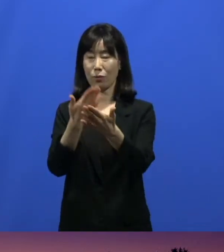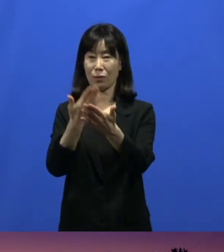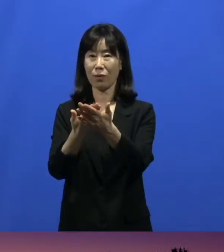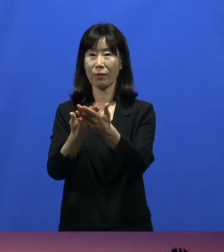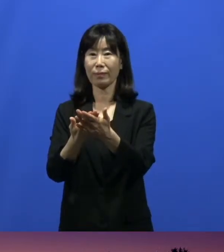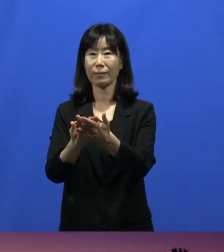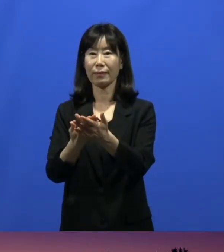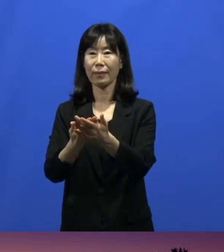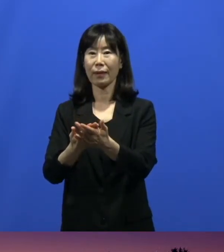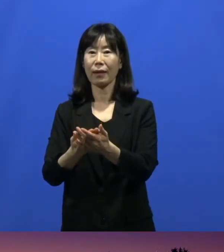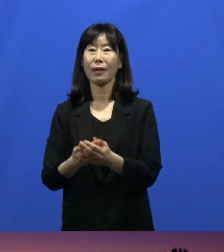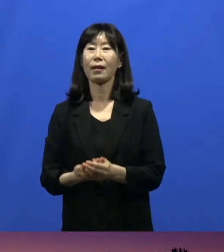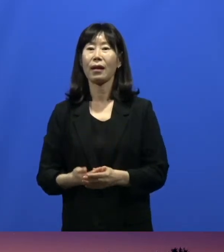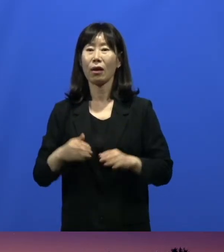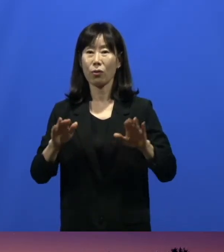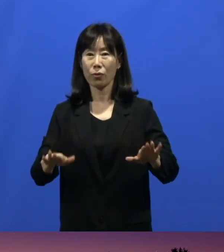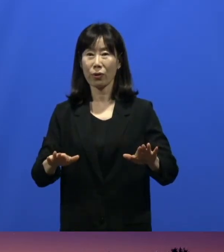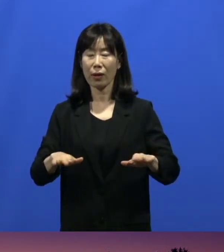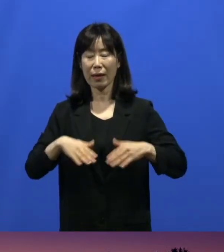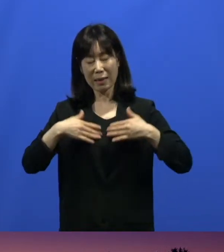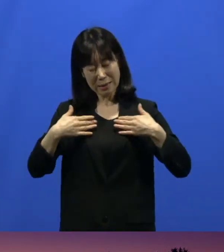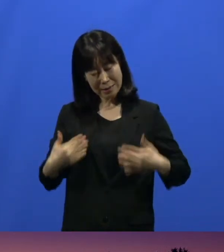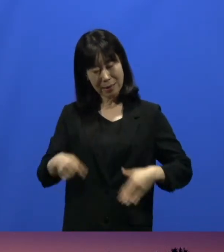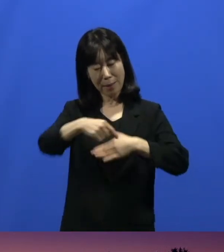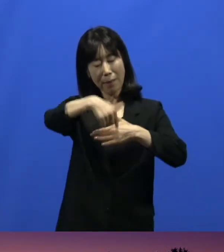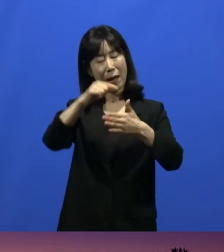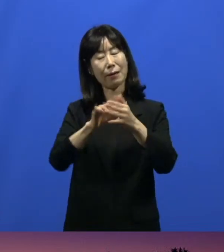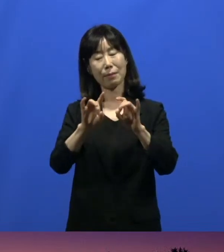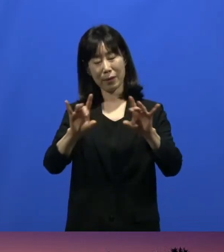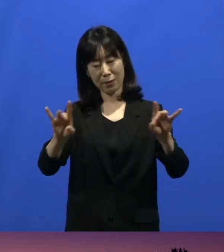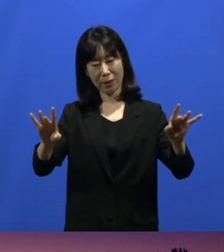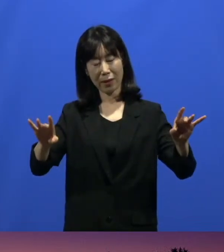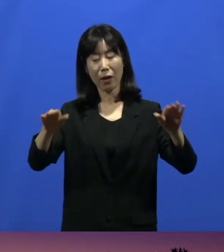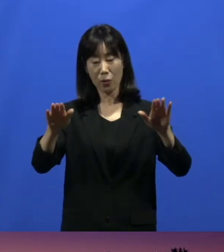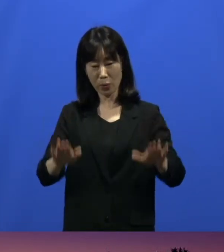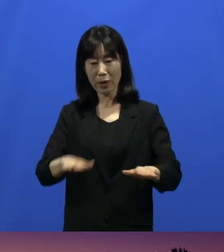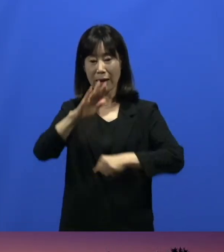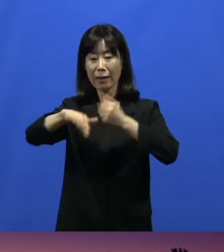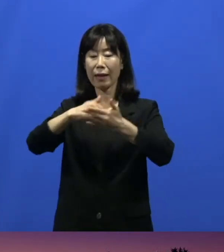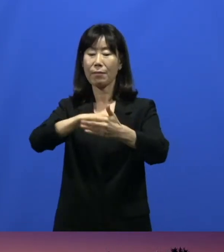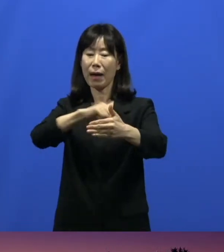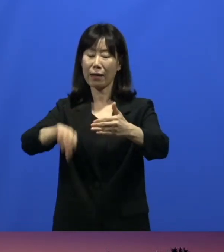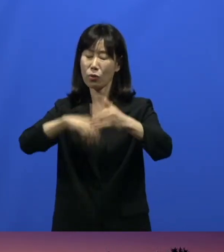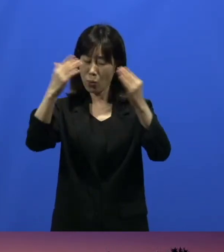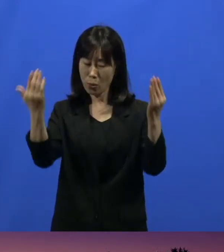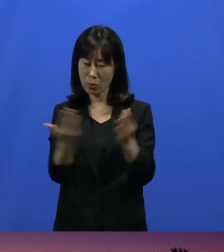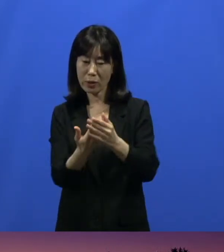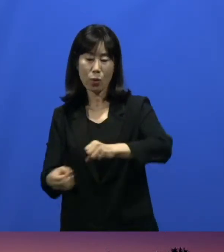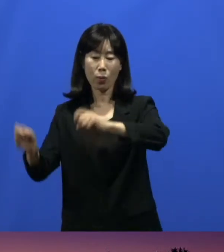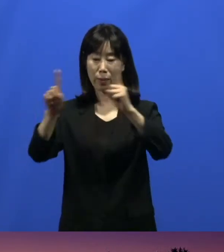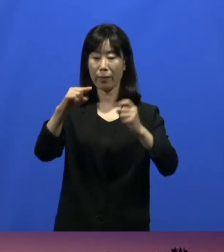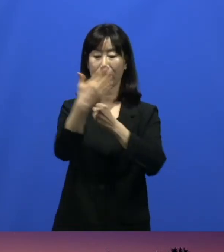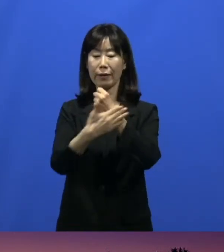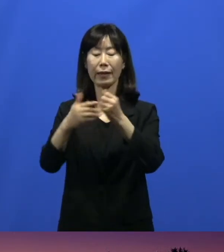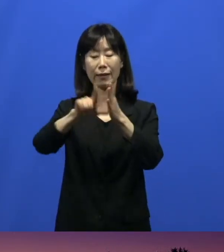오늘 우리의 병든 마음, 우리의 지쳐있던 심령이 있다면 오늘 밤 하나님 안에서 온전하게 회복되는 은혜의